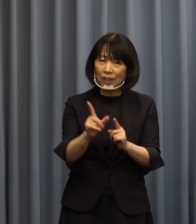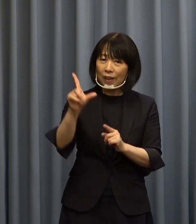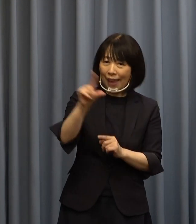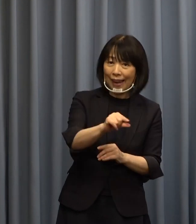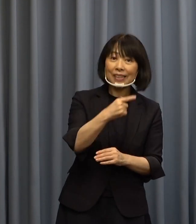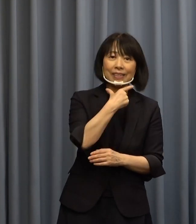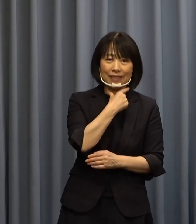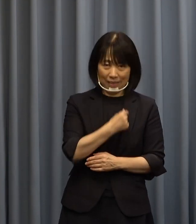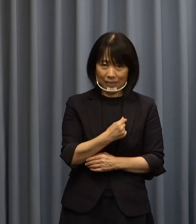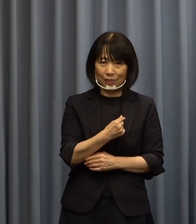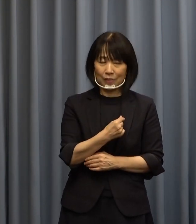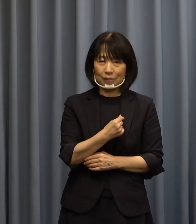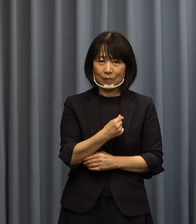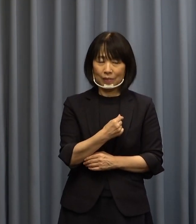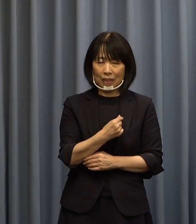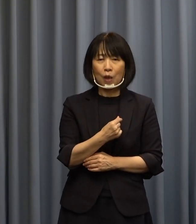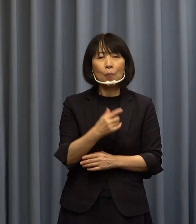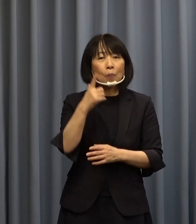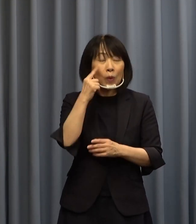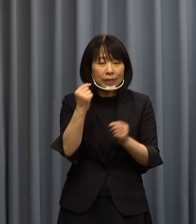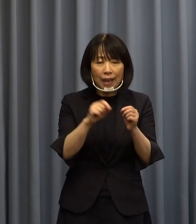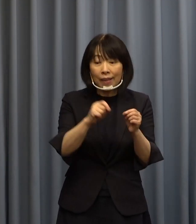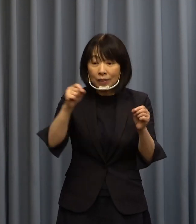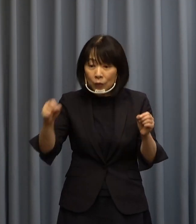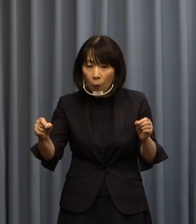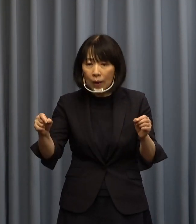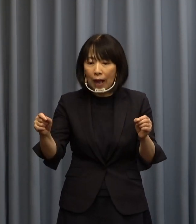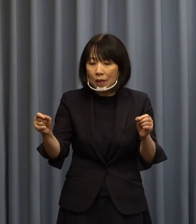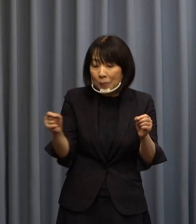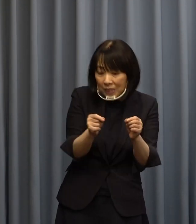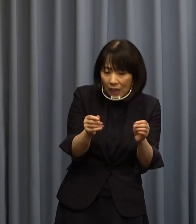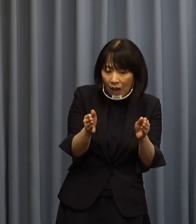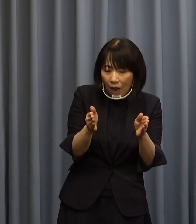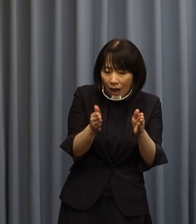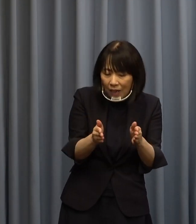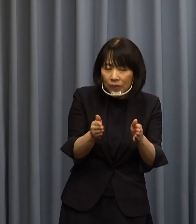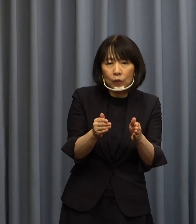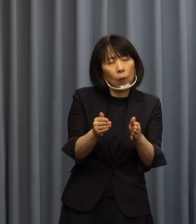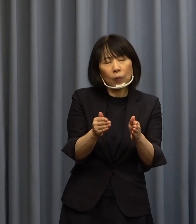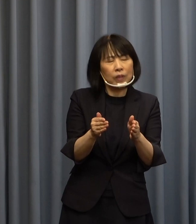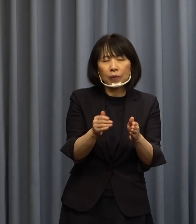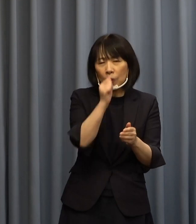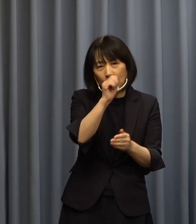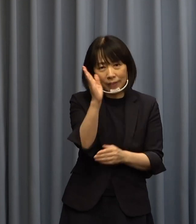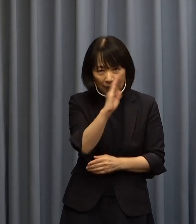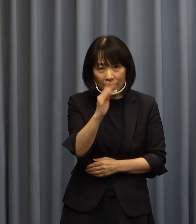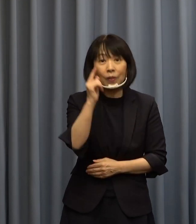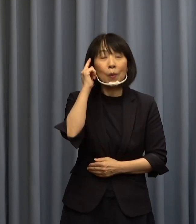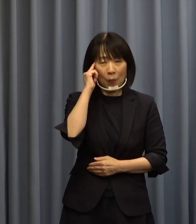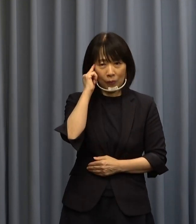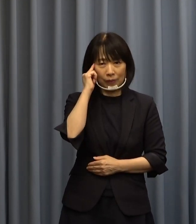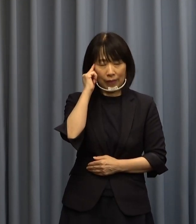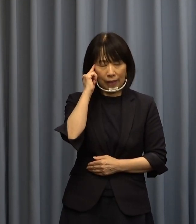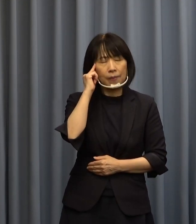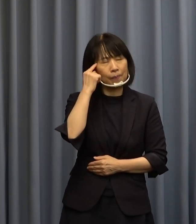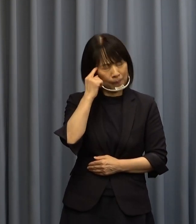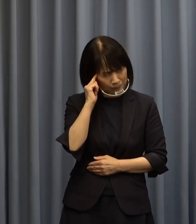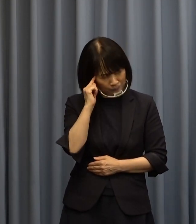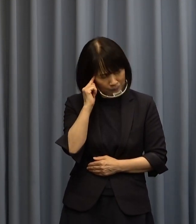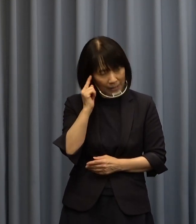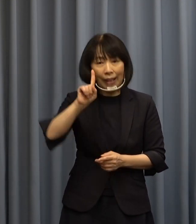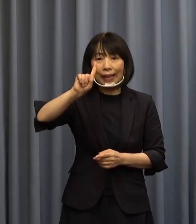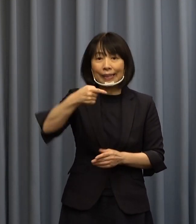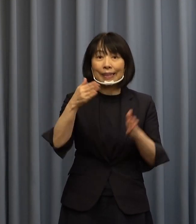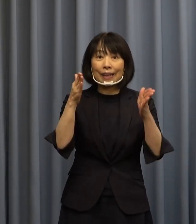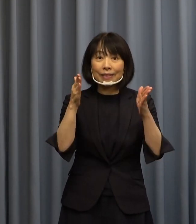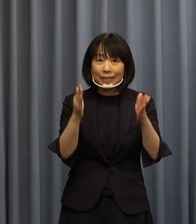とそれからあまり短いと全体が見れないという思いのやはりその折衷案という点ですがその間を取って1ヶ月程度に